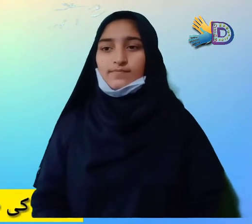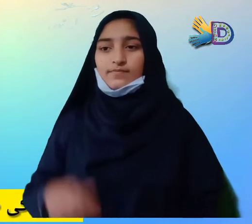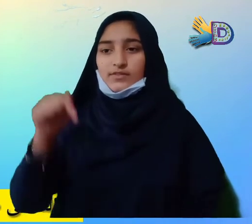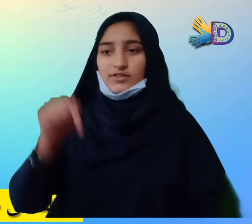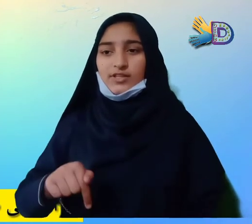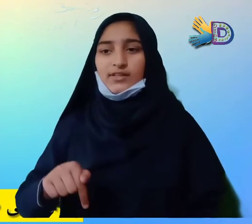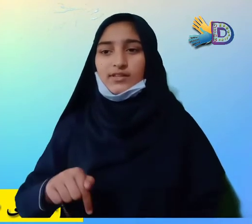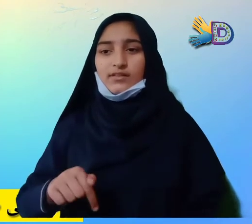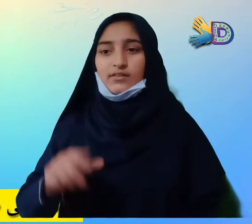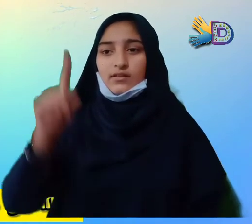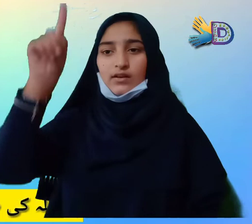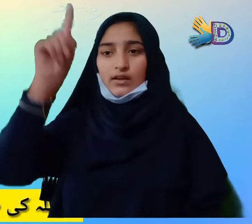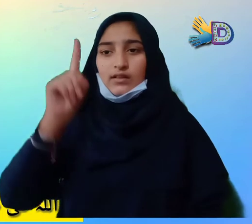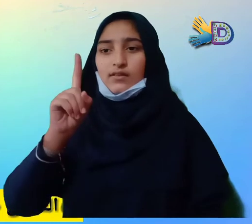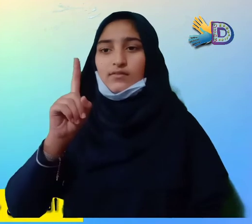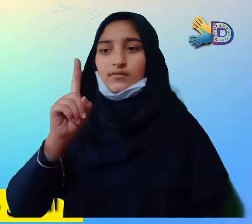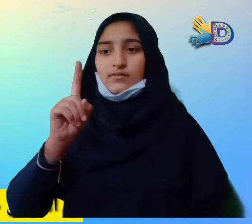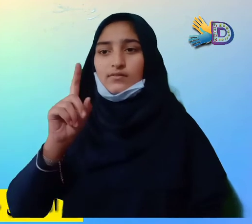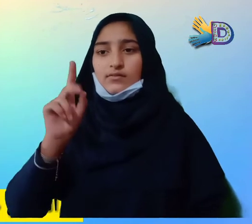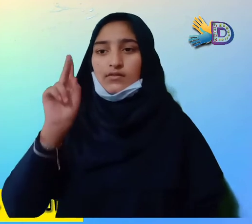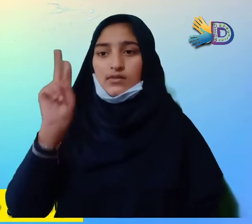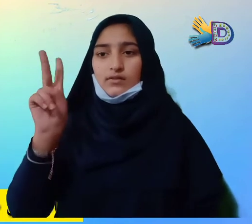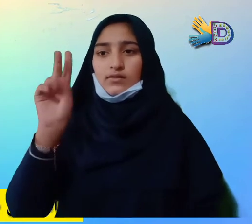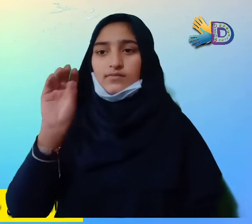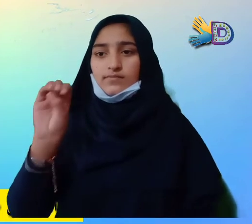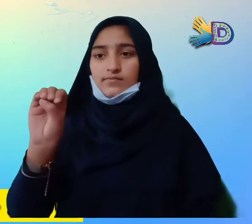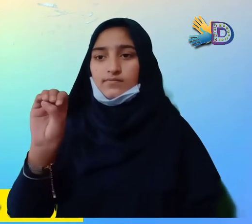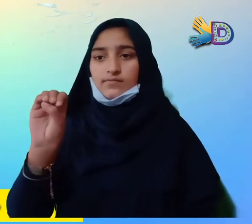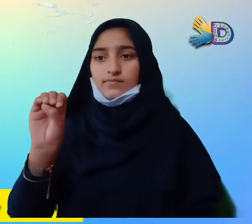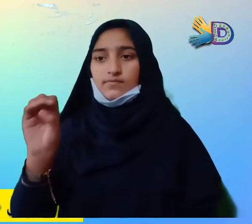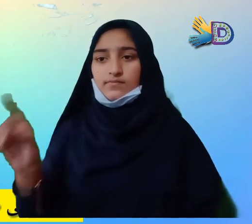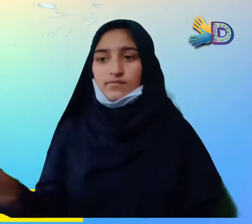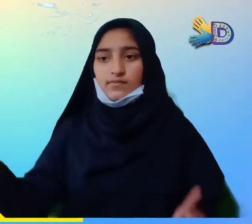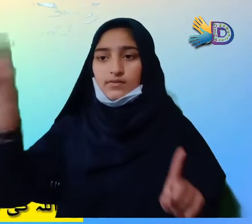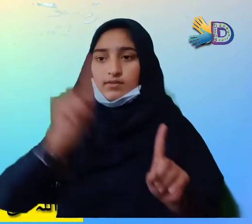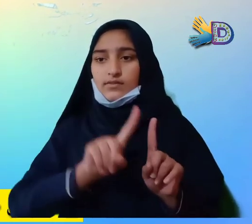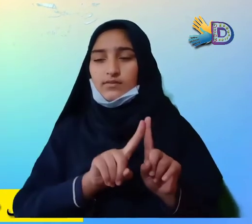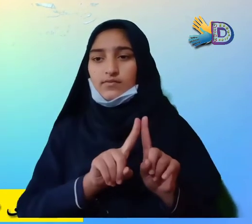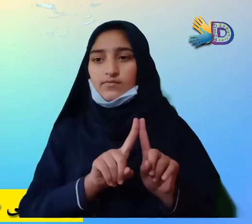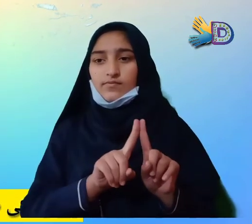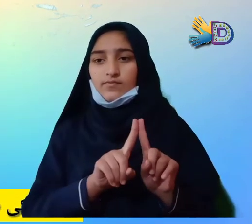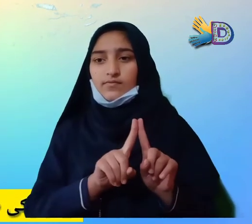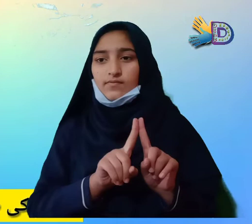ये अल्लाह की तरफ से